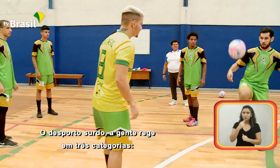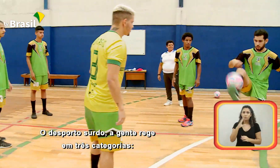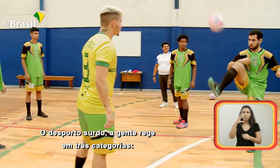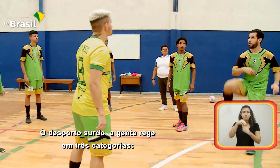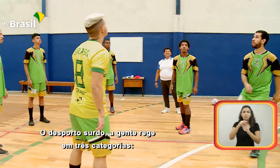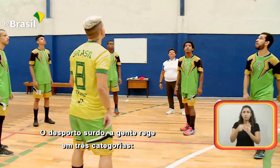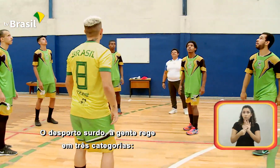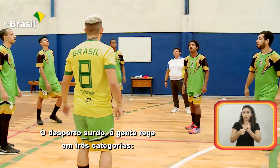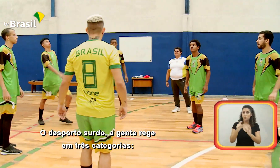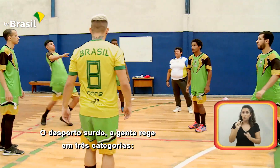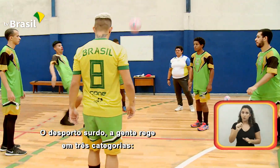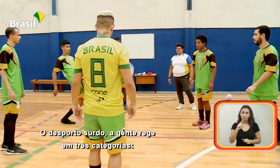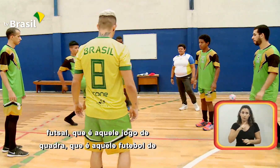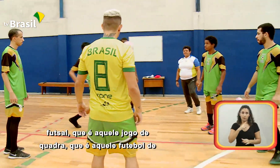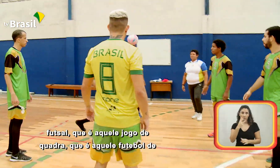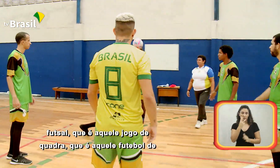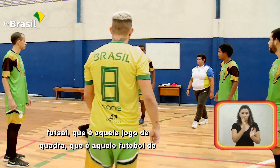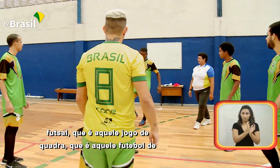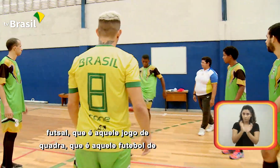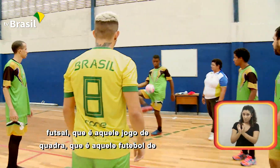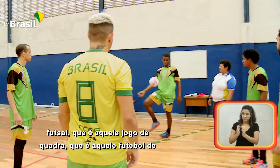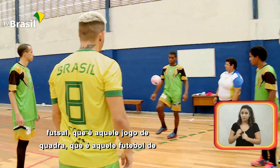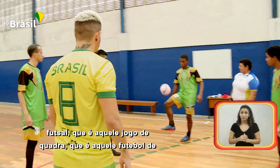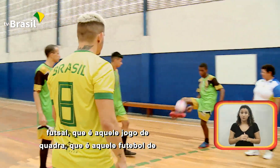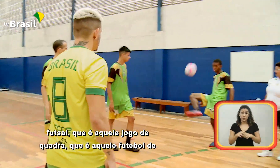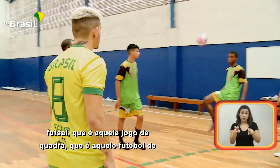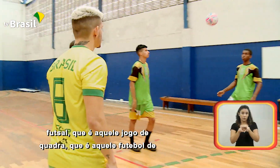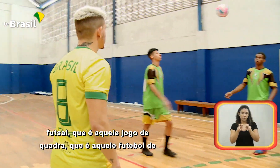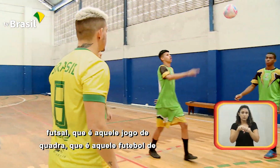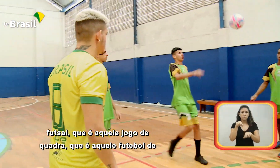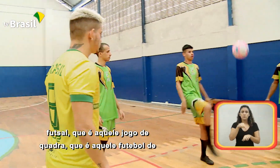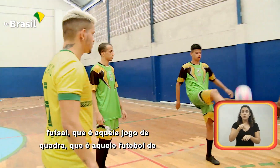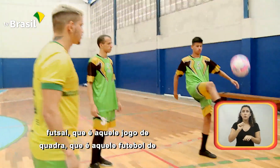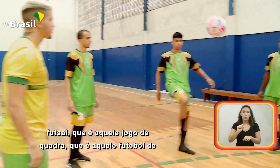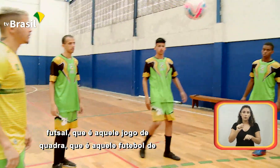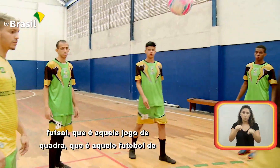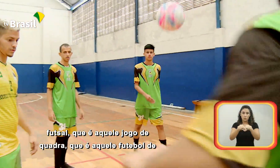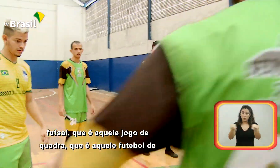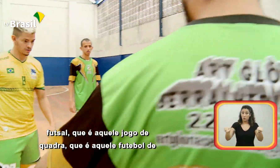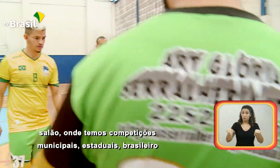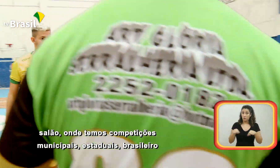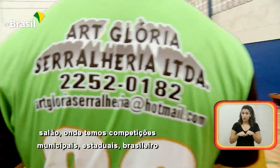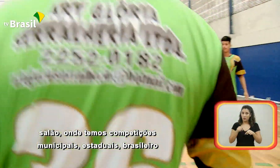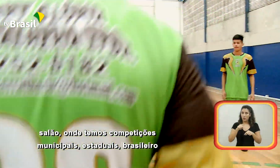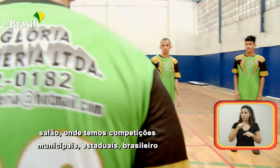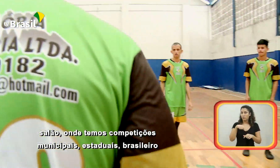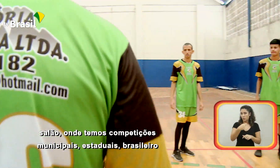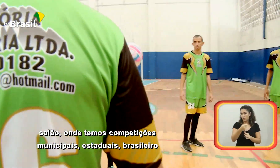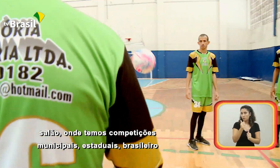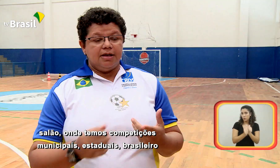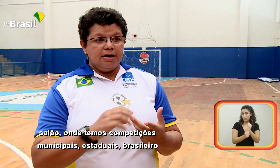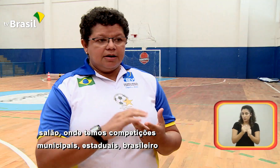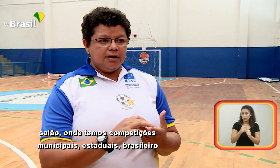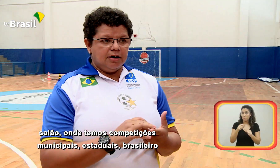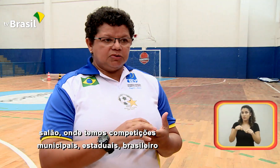rege em 3 categorias. Futsal, que é aquele jogo de quadra, que é aquele futebol de salão, onde